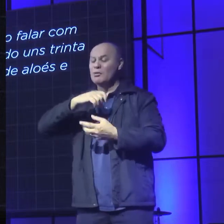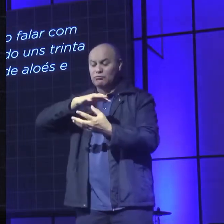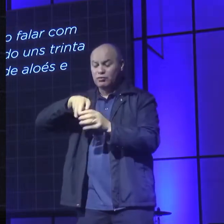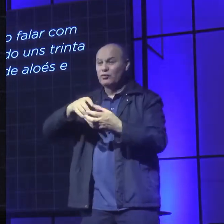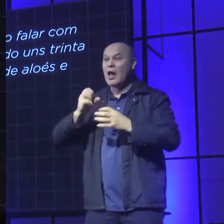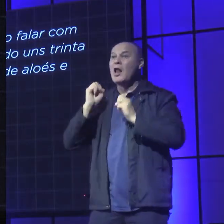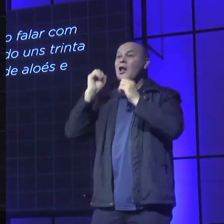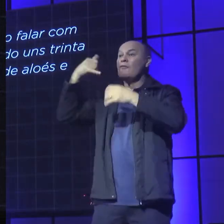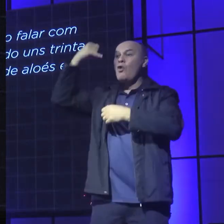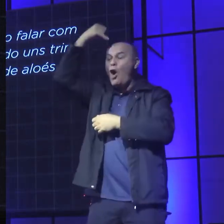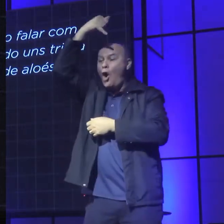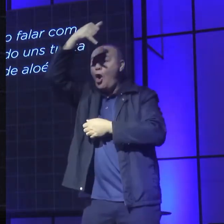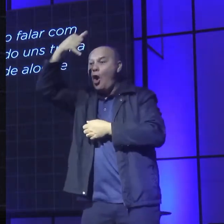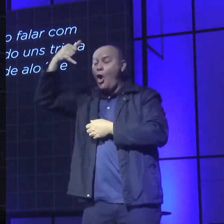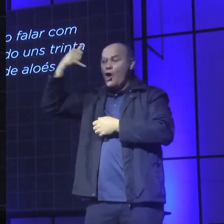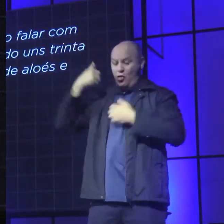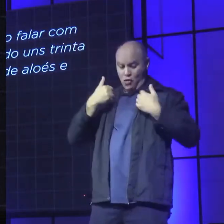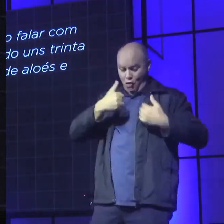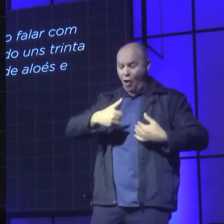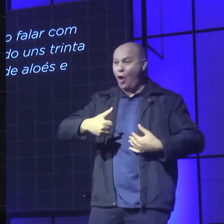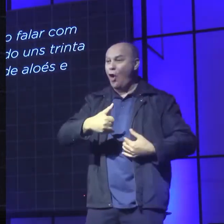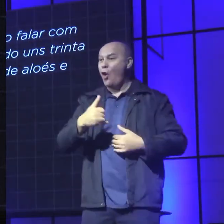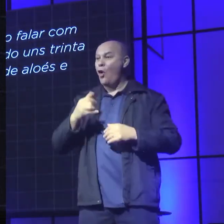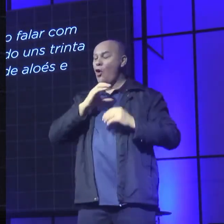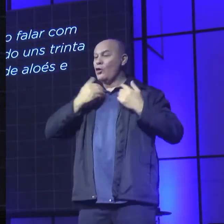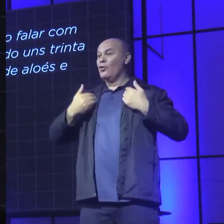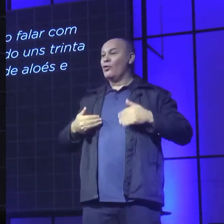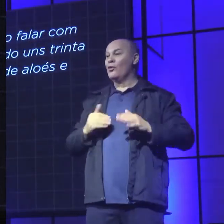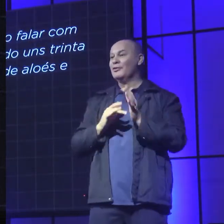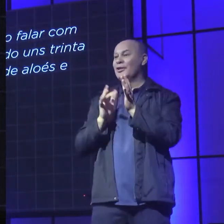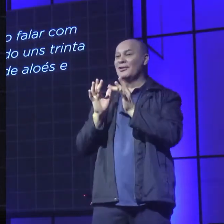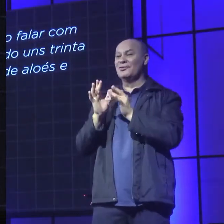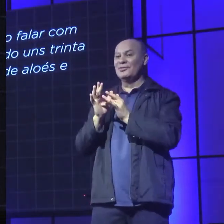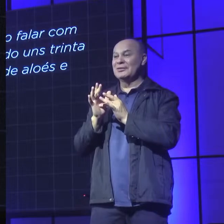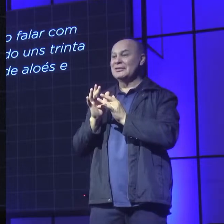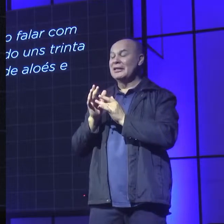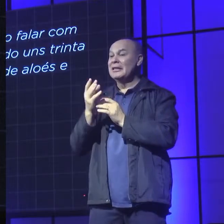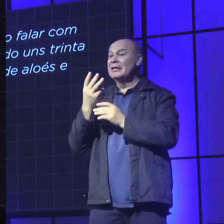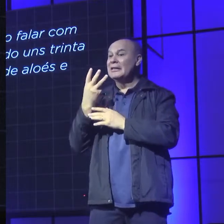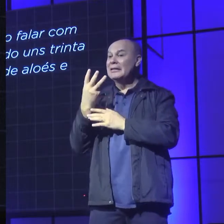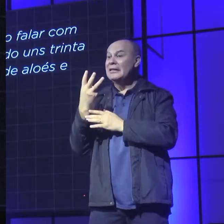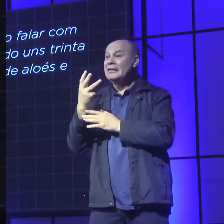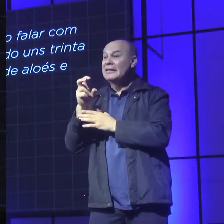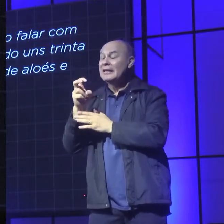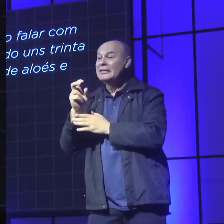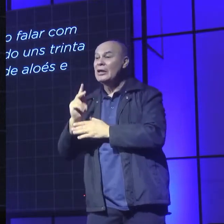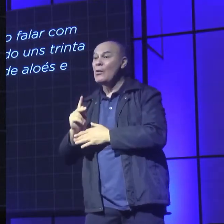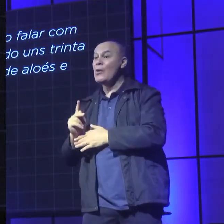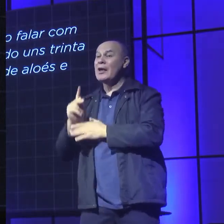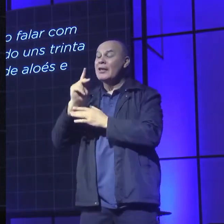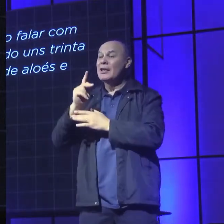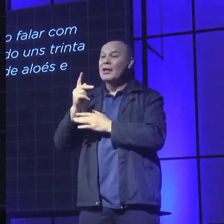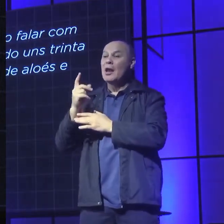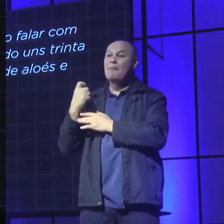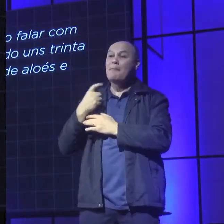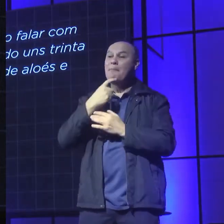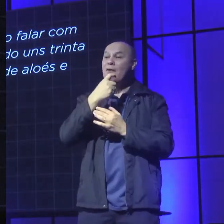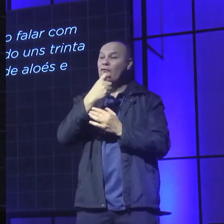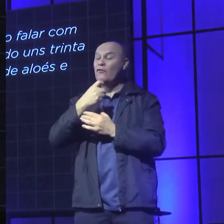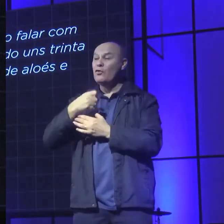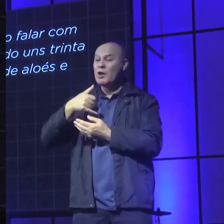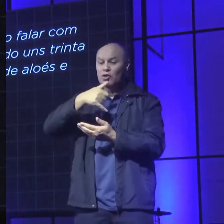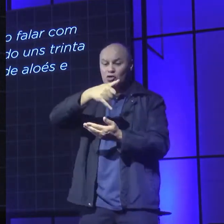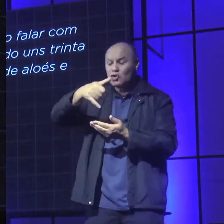sepultamento normal, era preciso no máximo 5 quilos de incenso. É um tipo